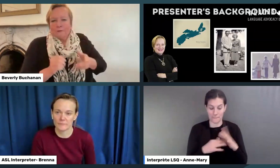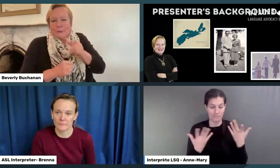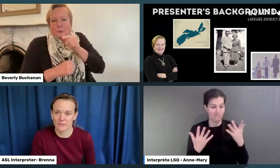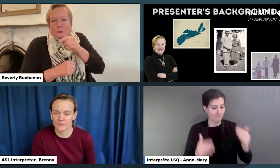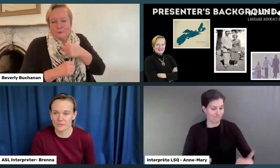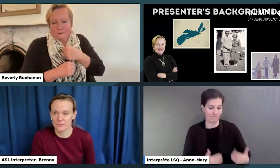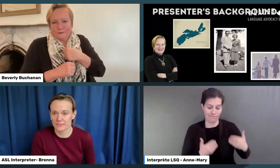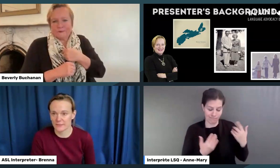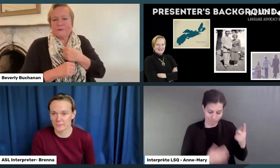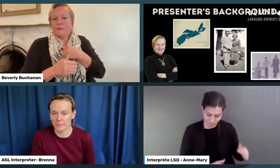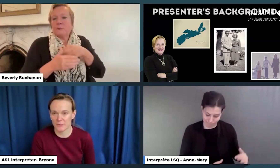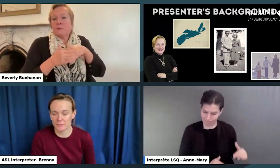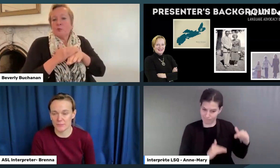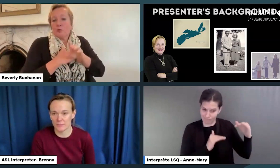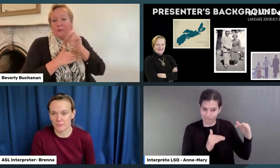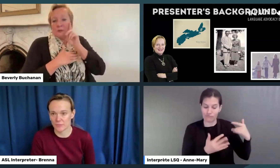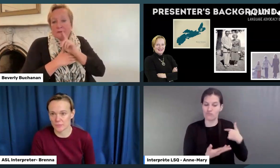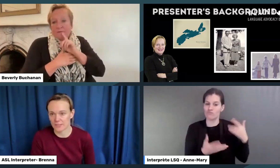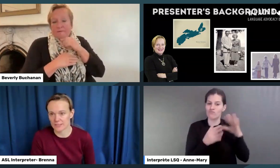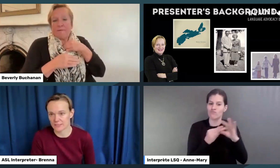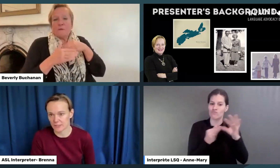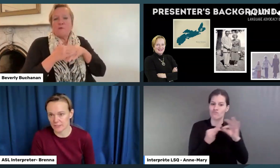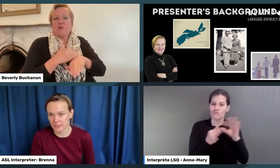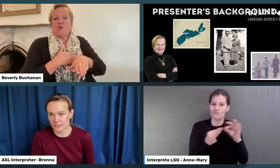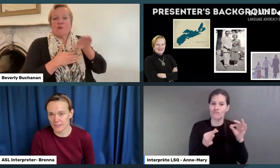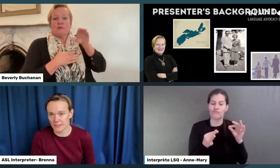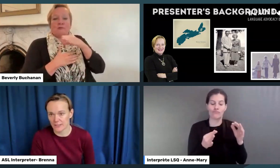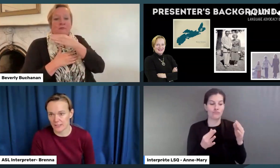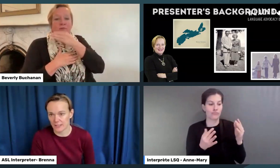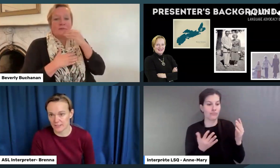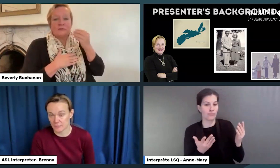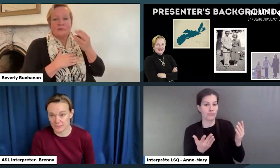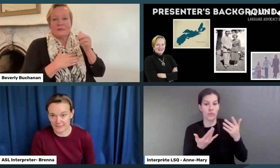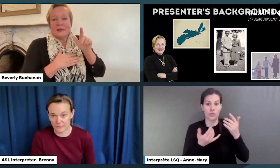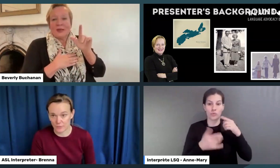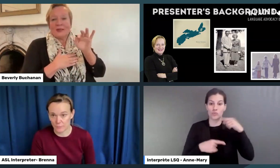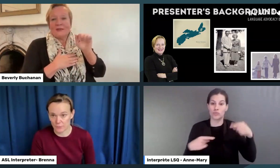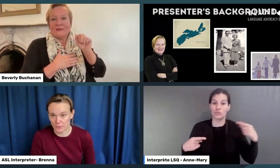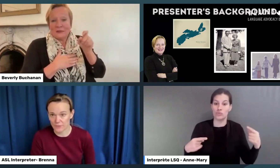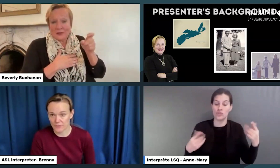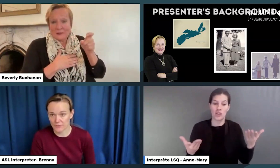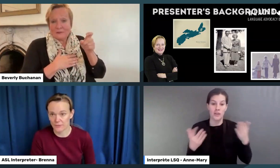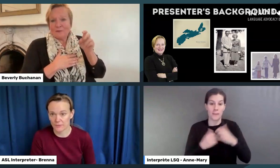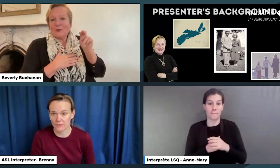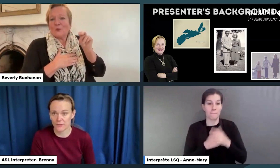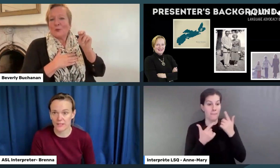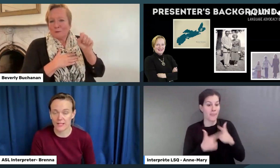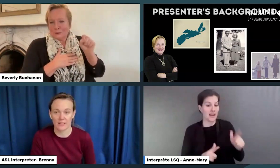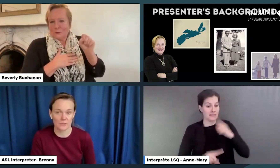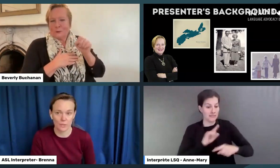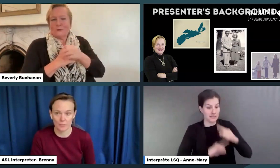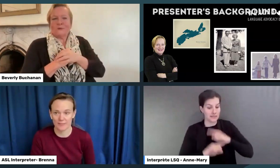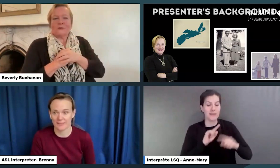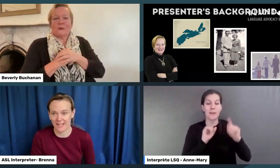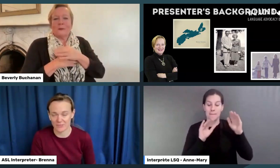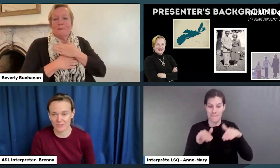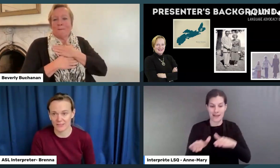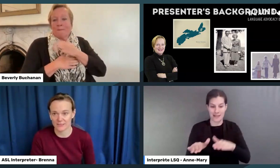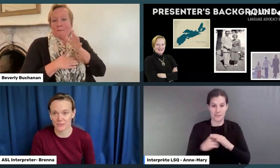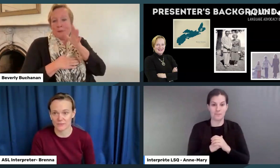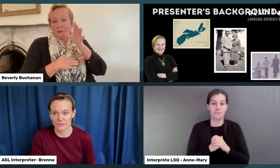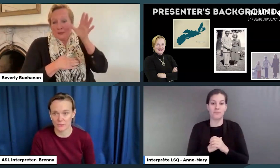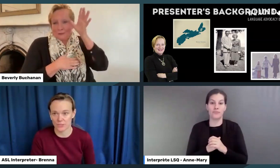Un peu à mon sujet avant de commencer. Je suis sourde depuis la naissance. J'ai grandi à Halifax, en